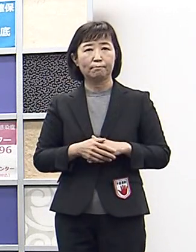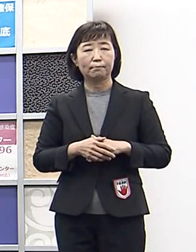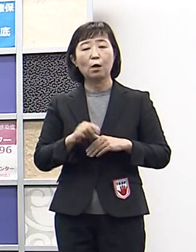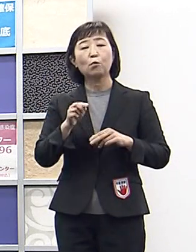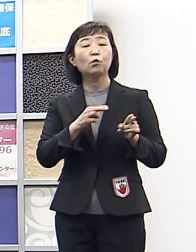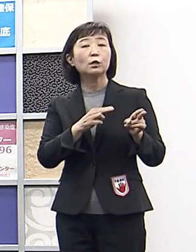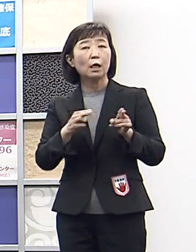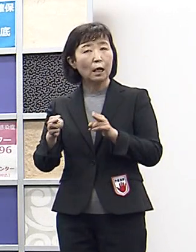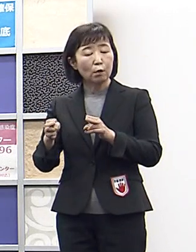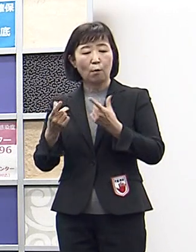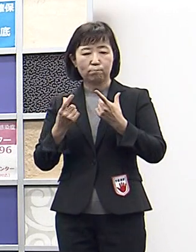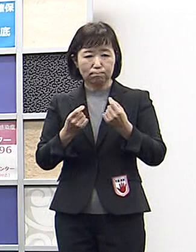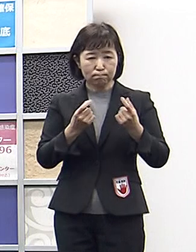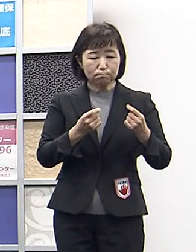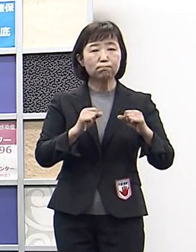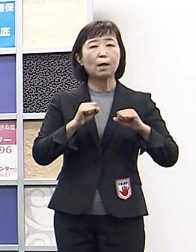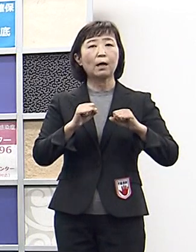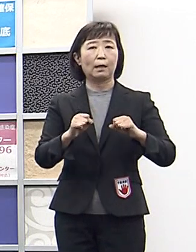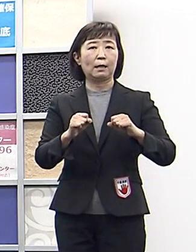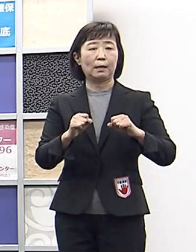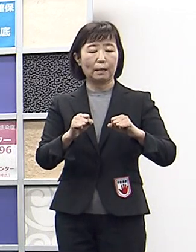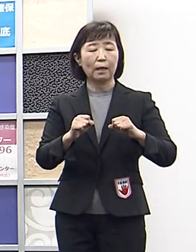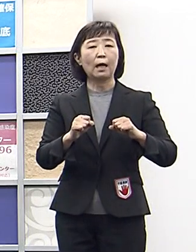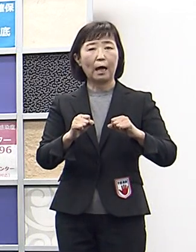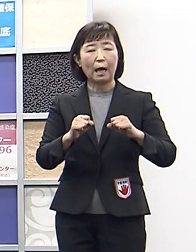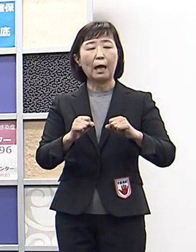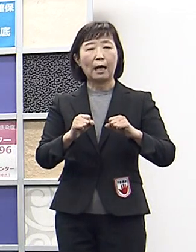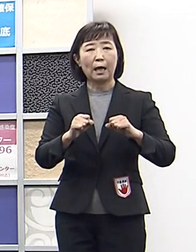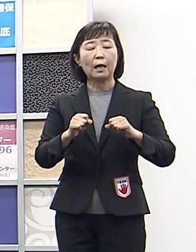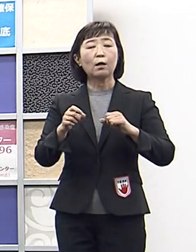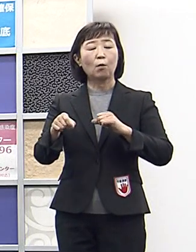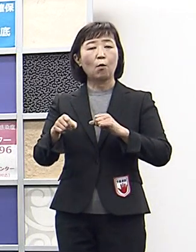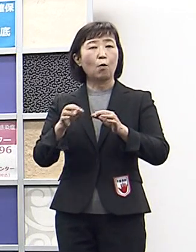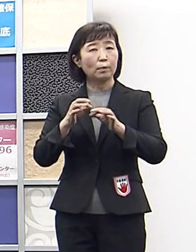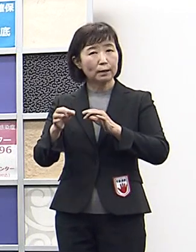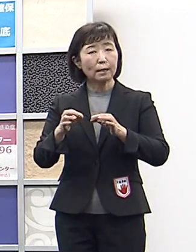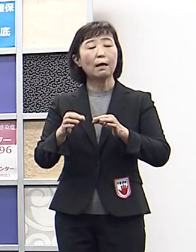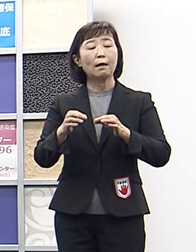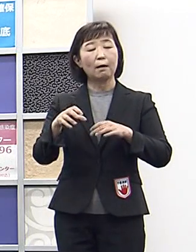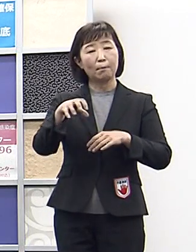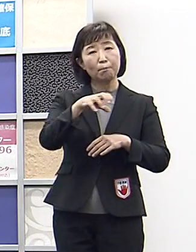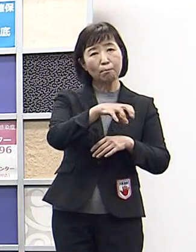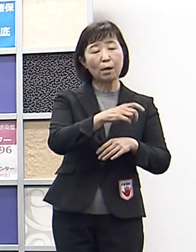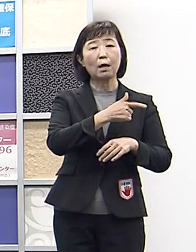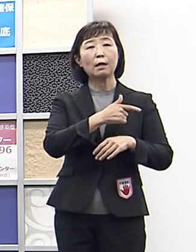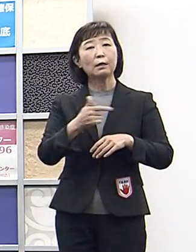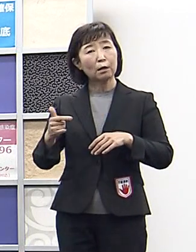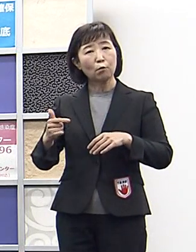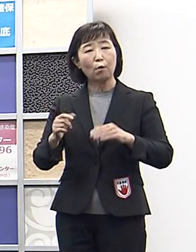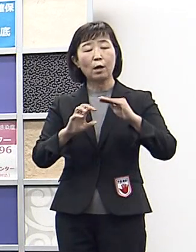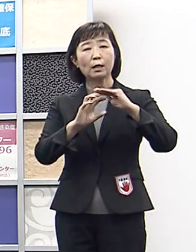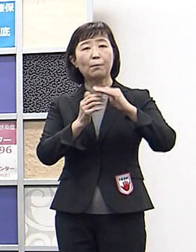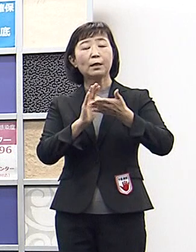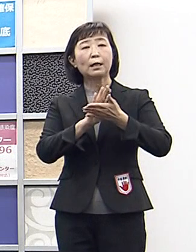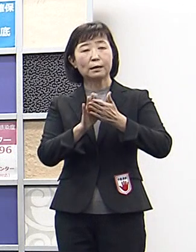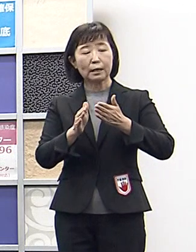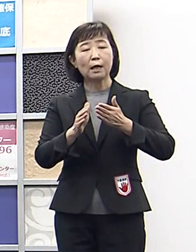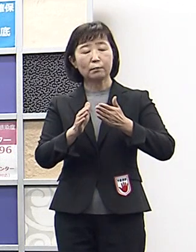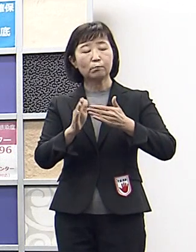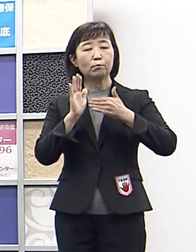は適切な対策が講じられている限り事業所での感染に伴うリスクを県も県が負担すると